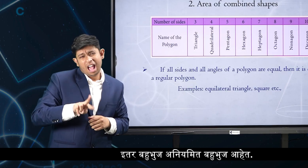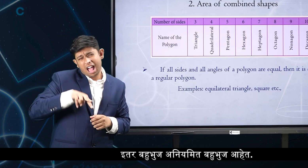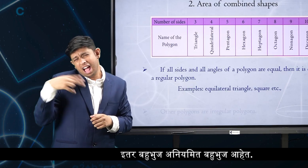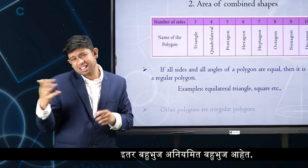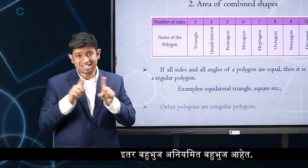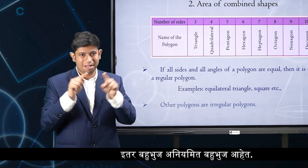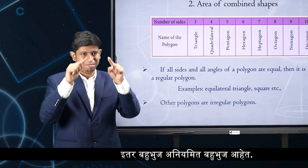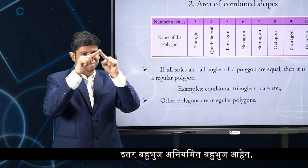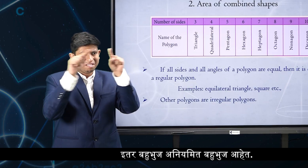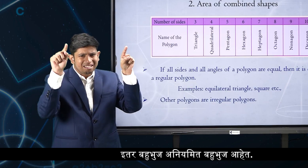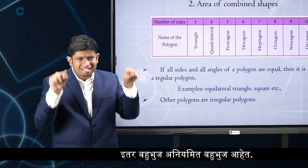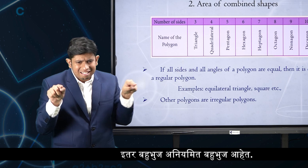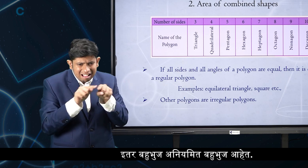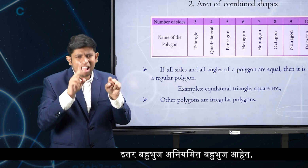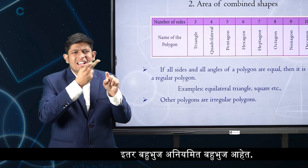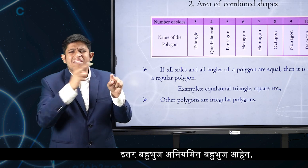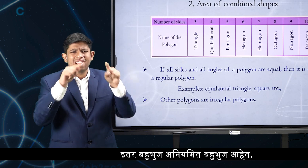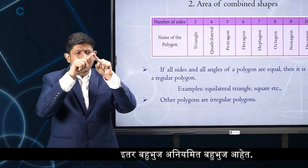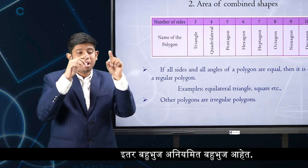इतर बहुभुज अनियमित बहुभुज आहेत.